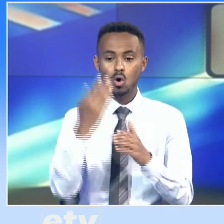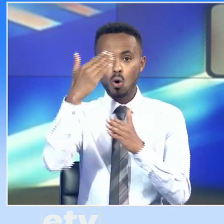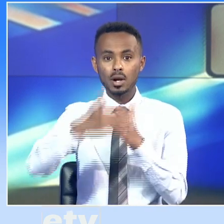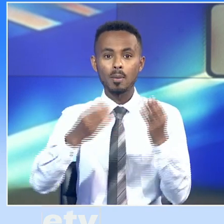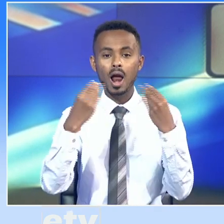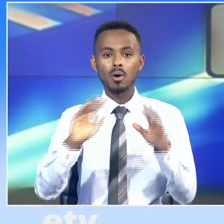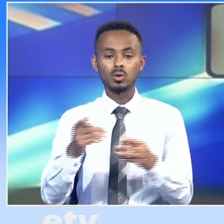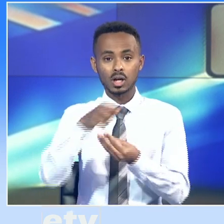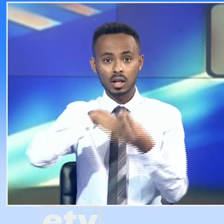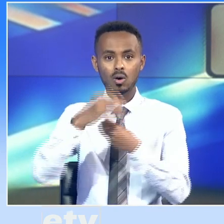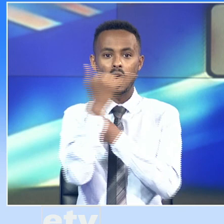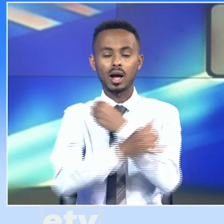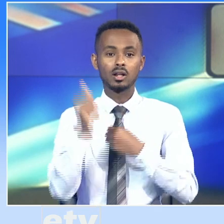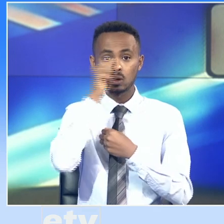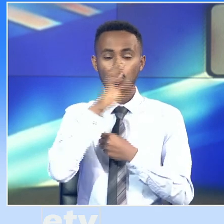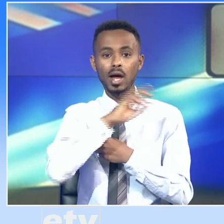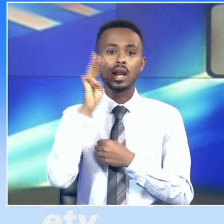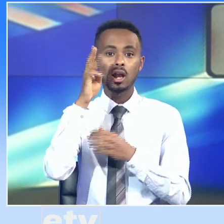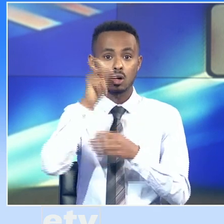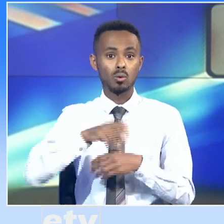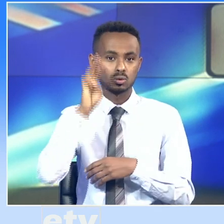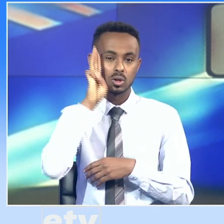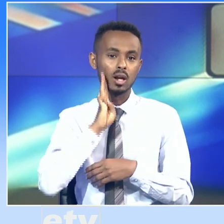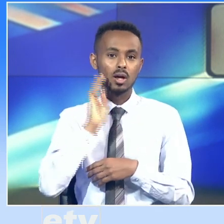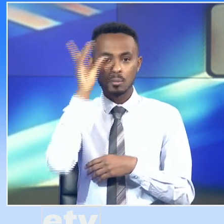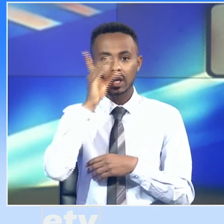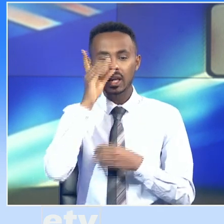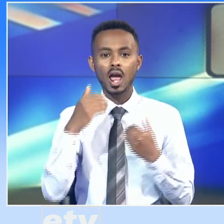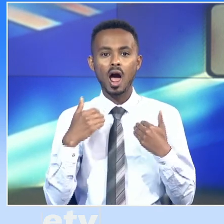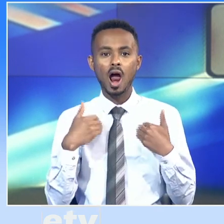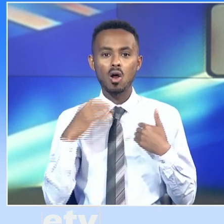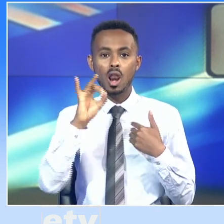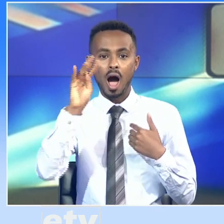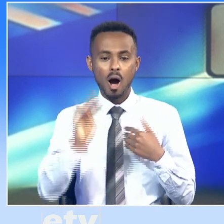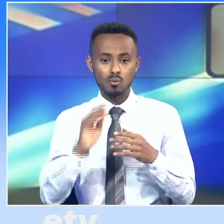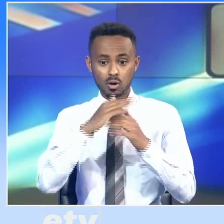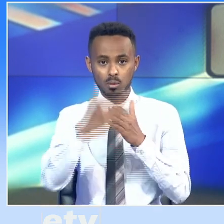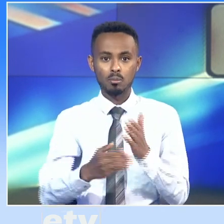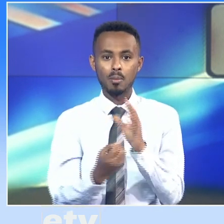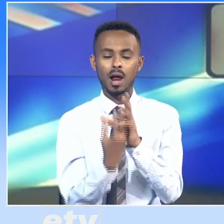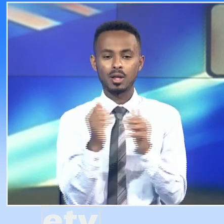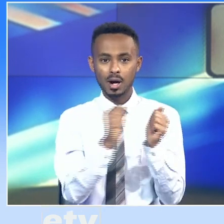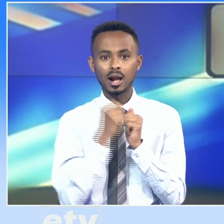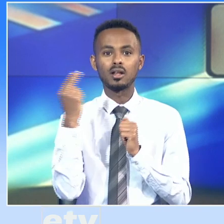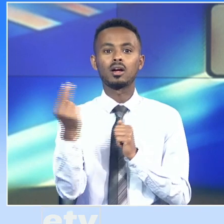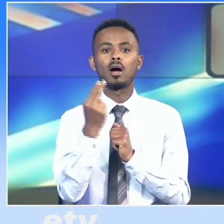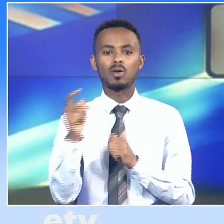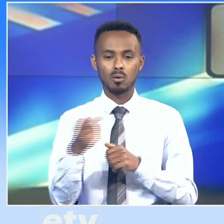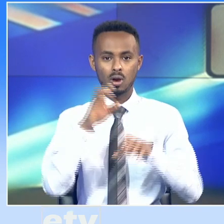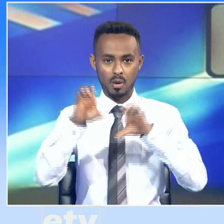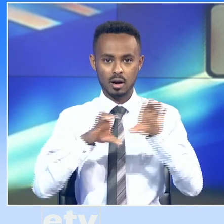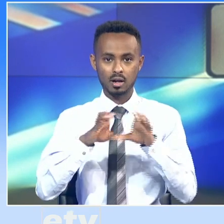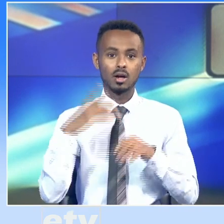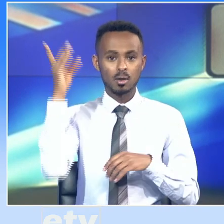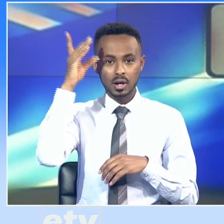የሆኑትን የቃጣናውን ሀገራት ኢትዮጵያና ደቡብ ሱዳን በኬንያ ያለውን የላሙ ወደብን በማልማት በጋራ ተጠቃሚ እንዲሆኑ ለማድረግ